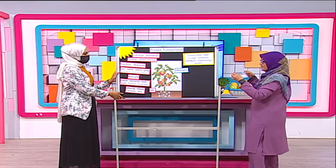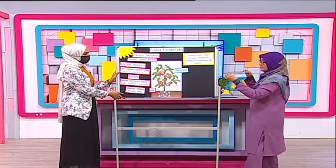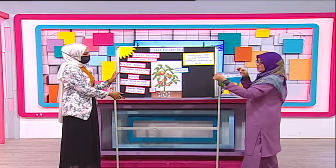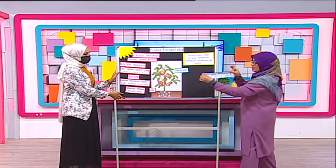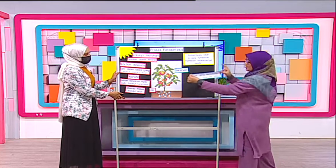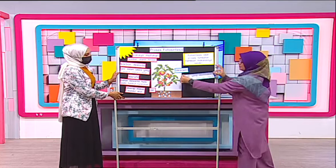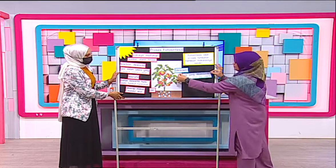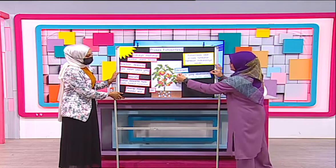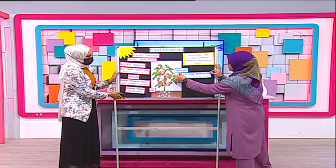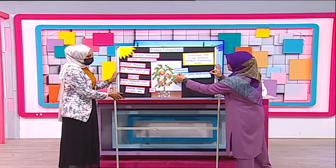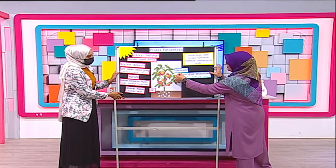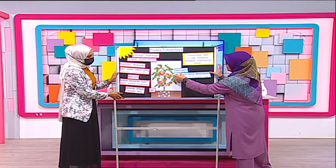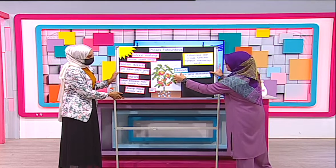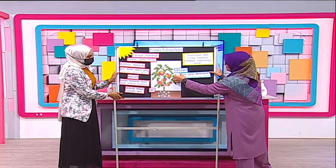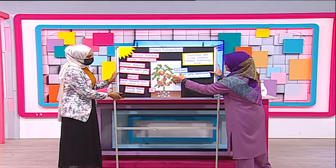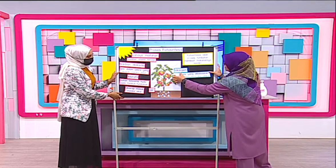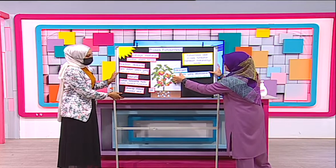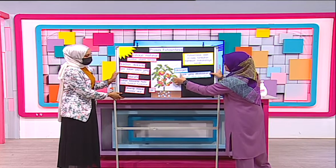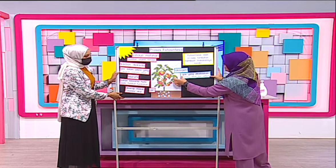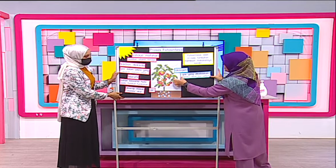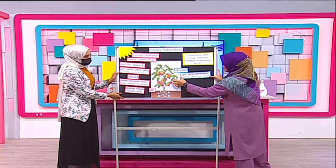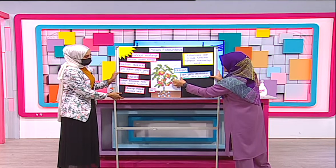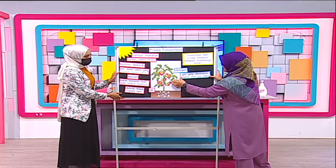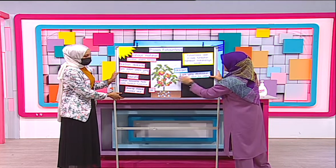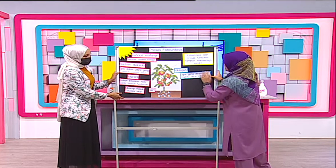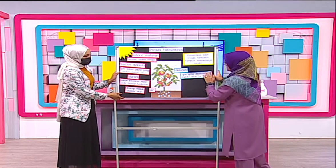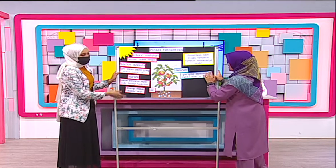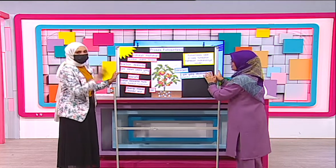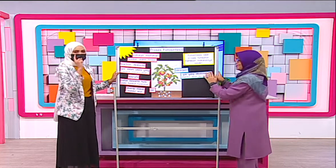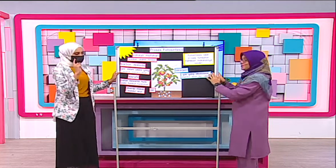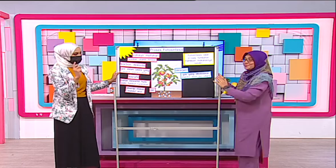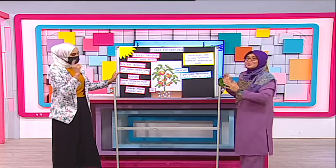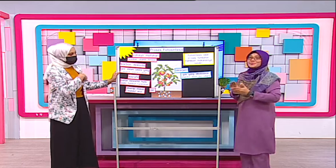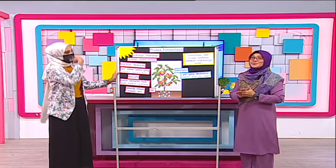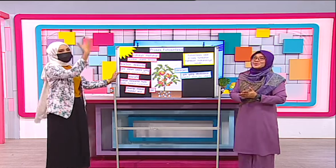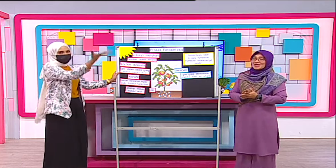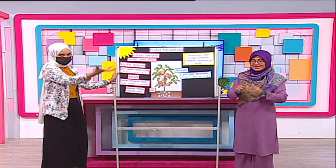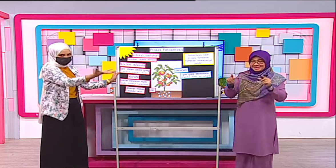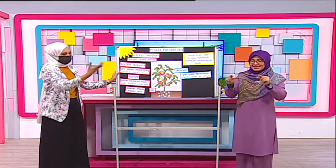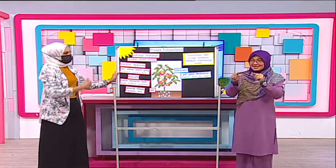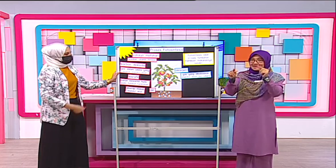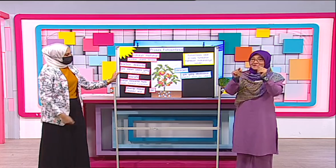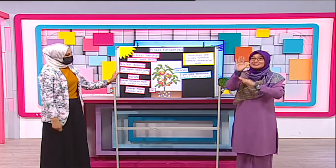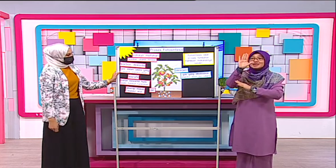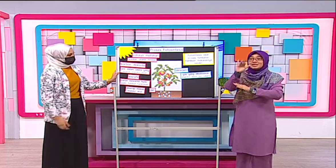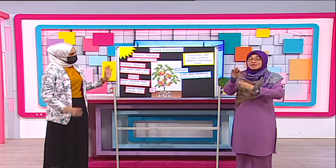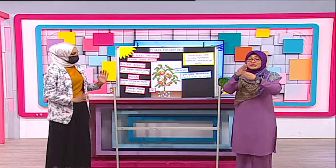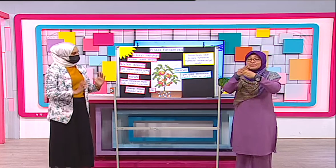Hai ini Jazz yang dibebaskan melalui daun ke udara King chest yang